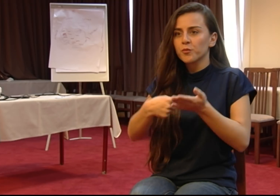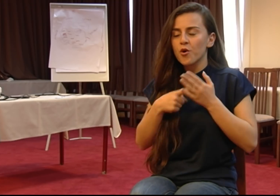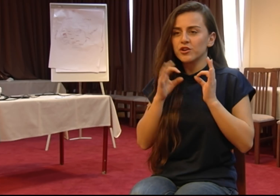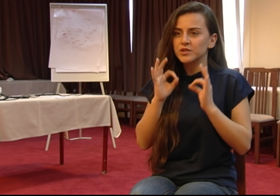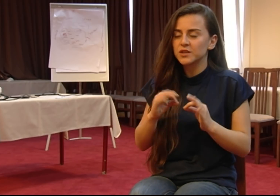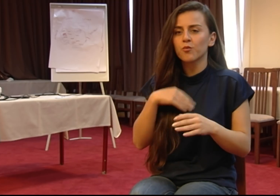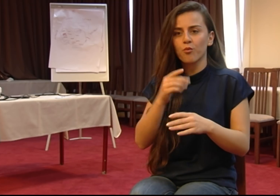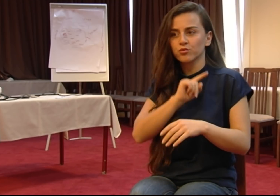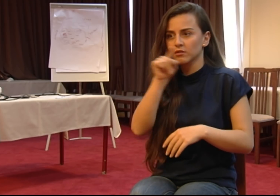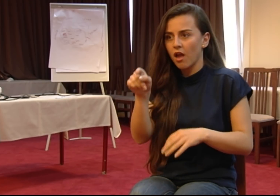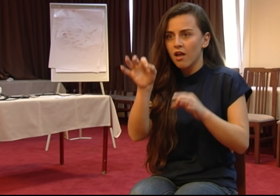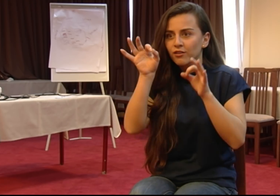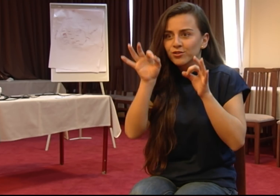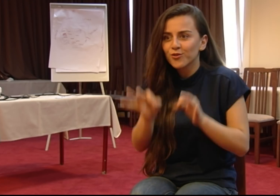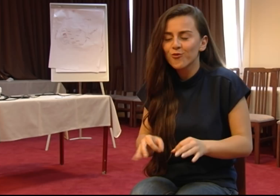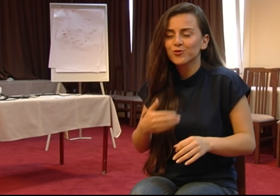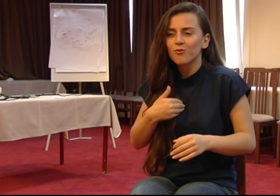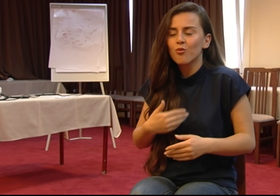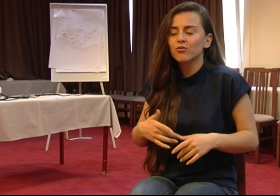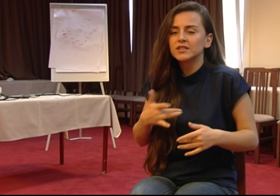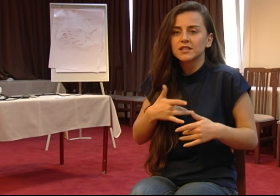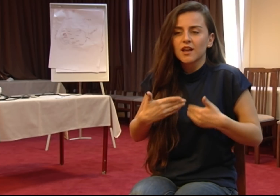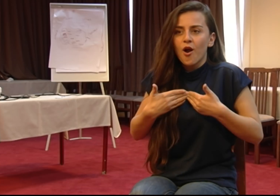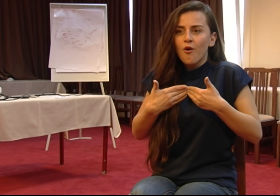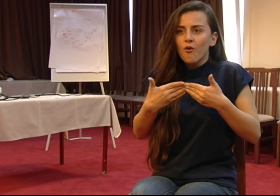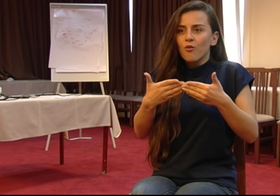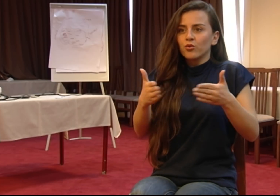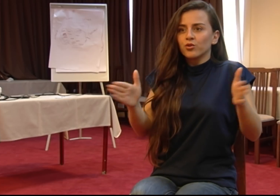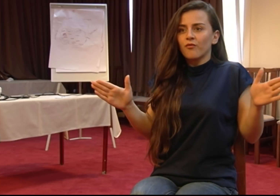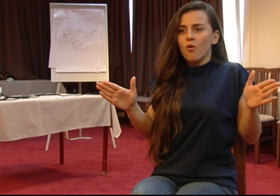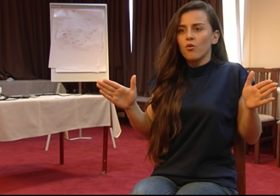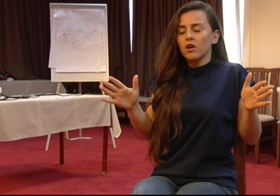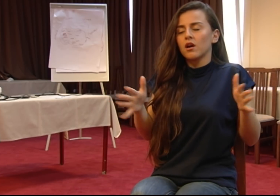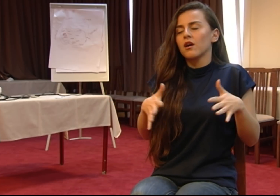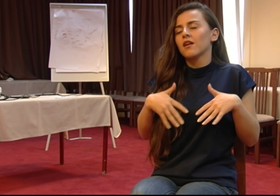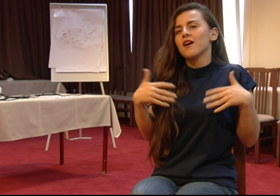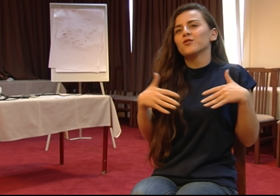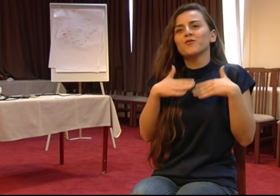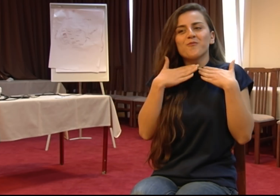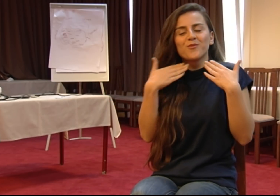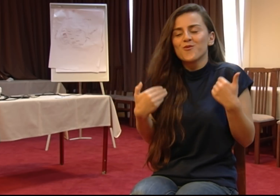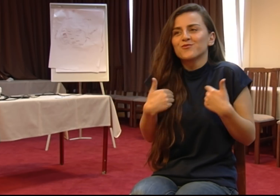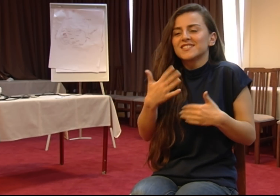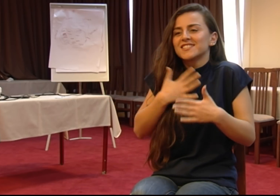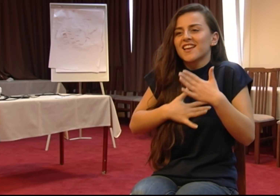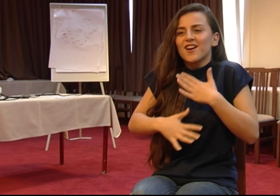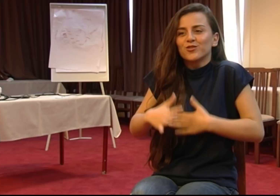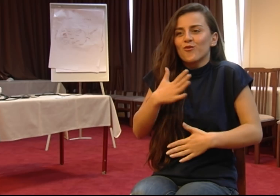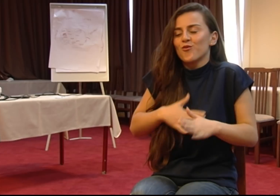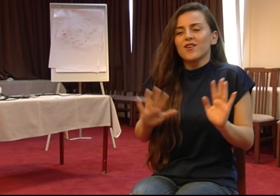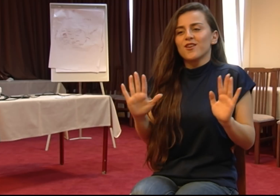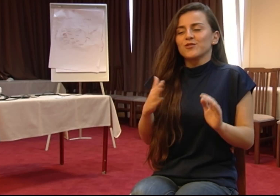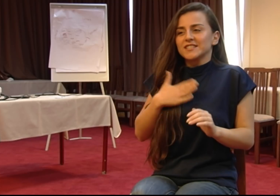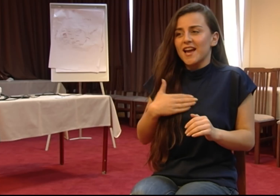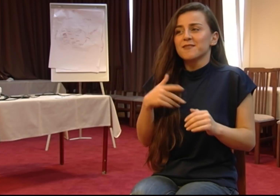збор. Господ ми покажа дека молитвата ми ја услиши. Точно тоа и го молев да ми даде. Моето срце